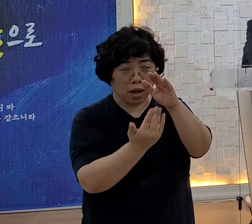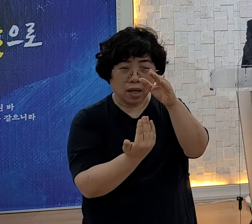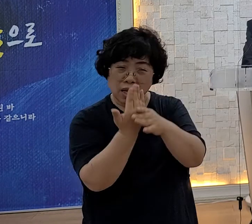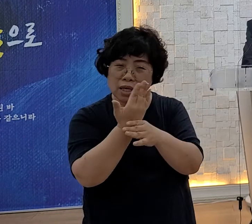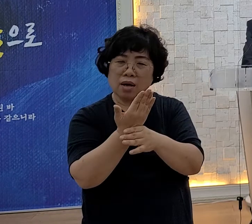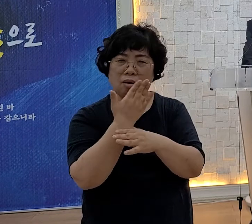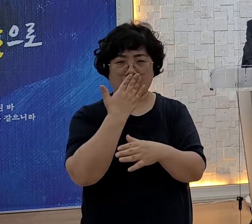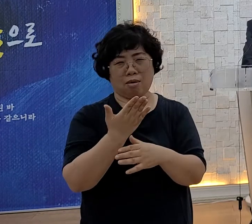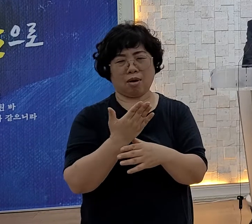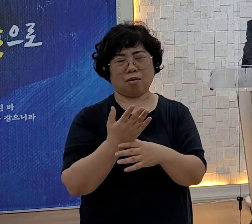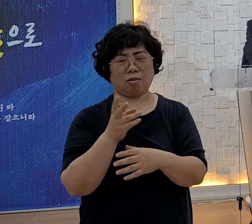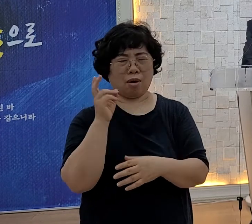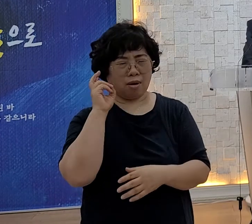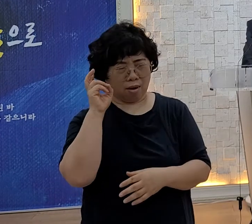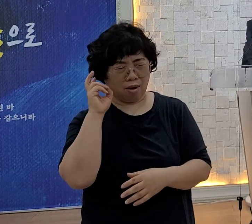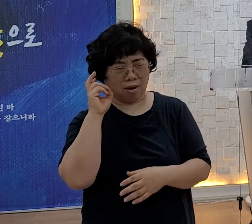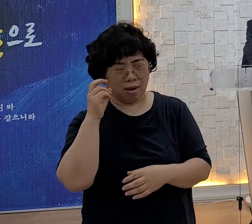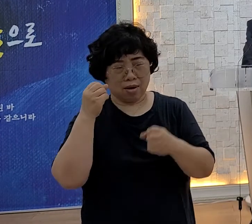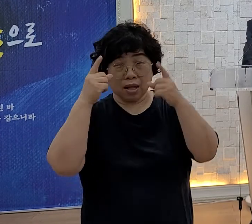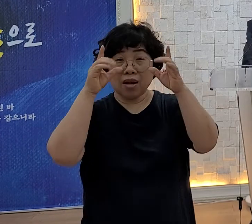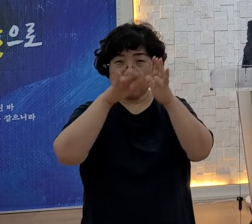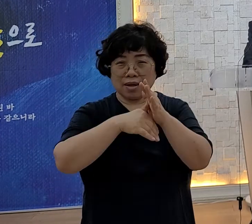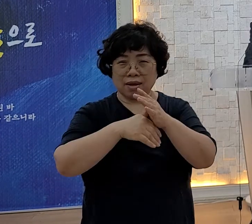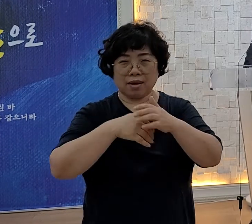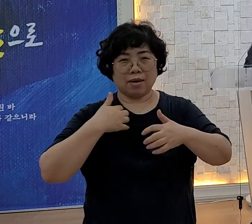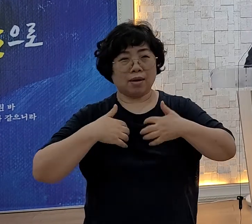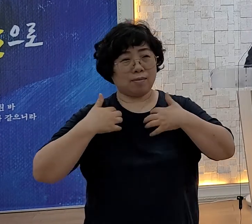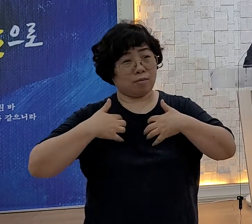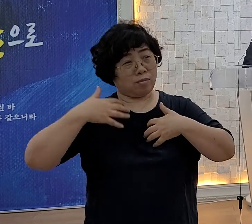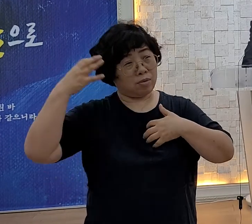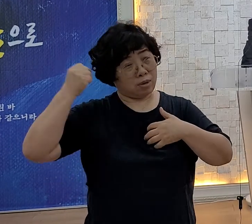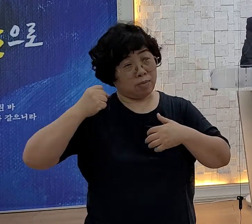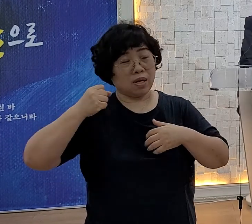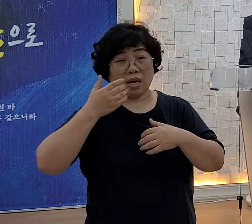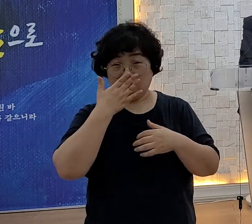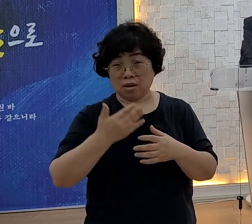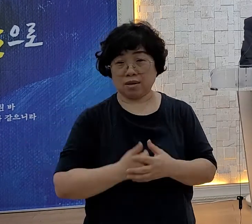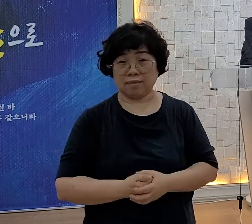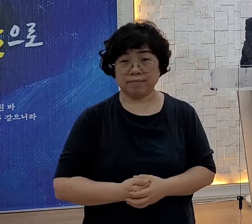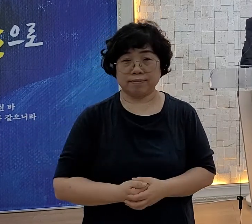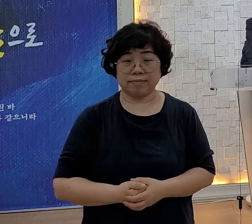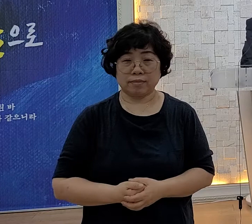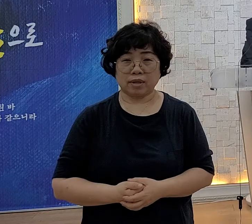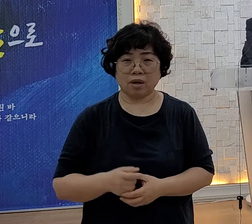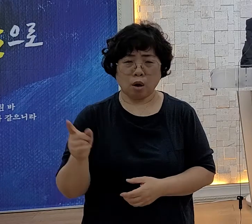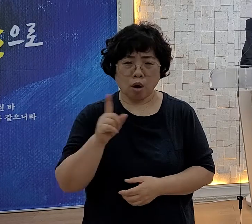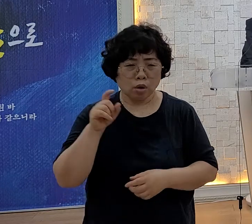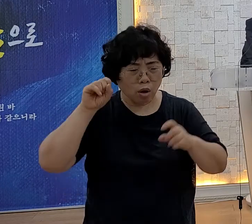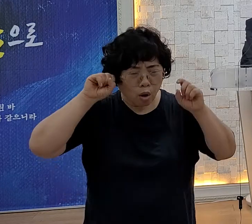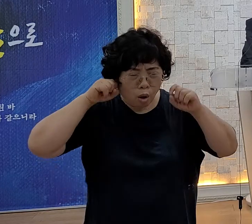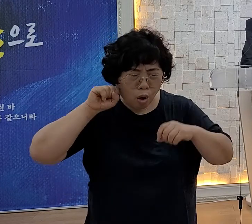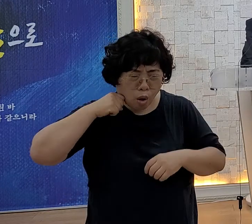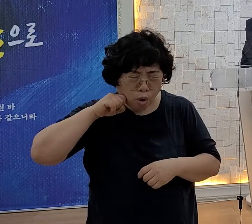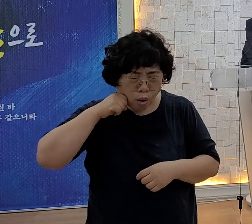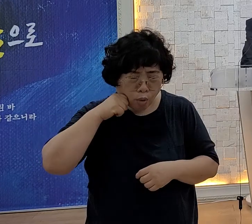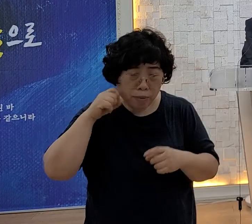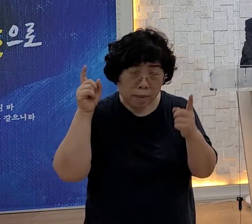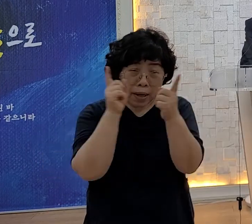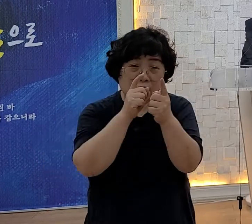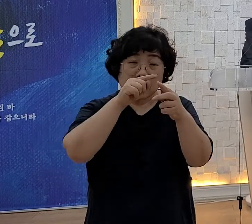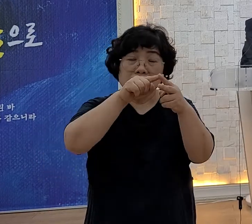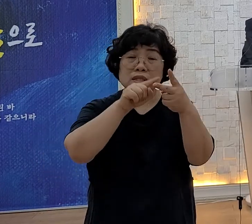배우게 됩니다. 어떤 어려움이 온다 할지라도 하나님께서 나에게 허락하신 시련이다. 그럼 그 목적이